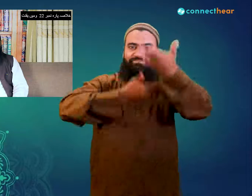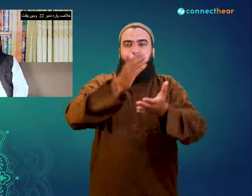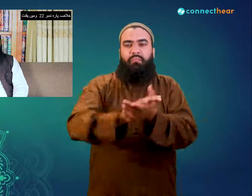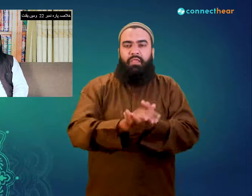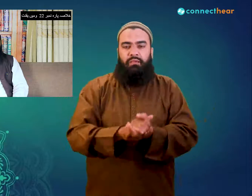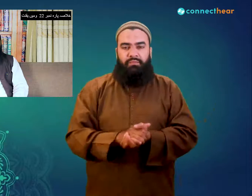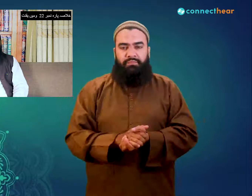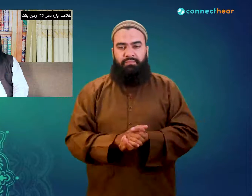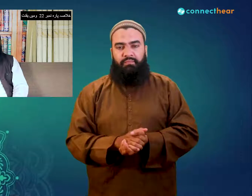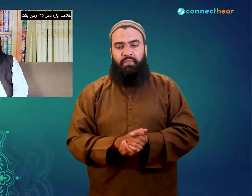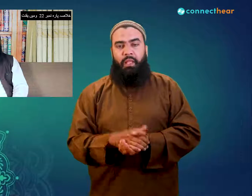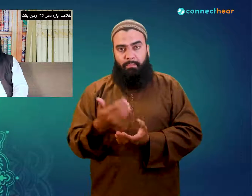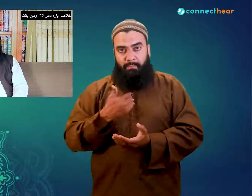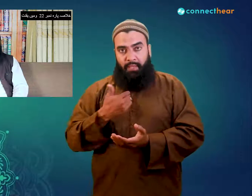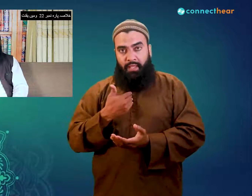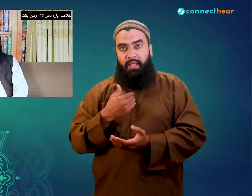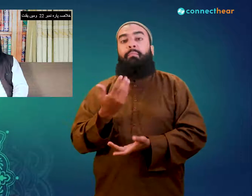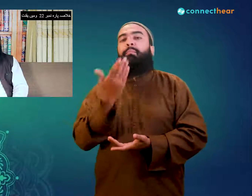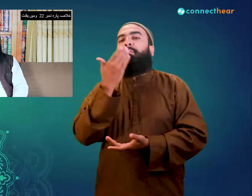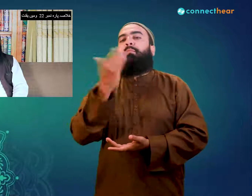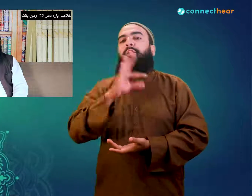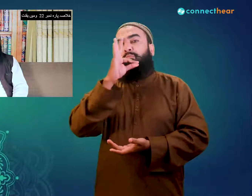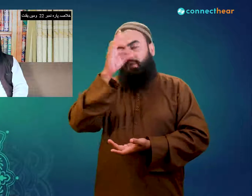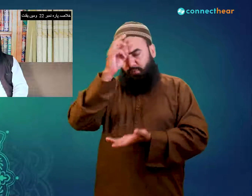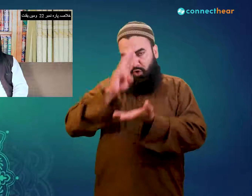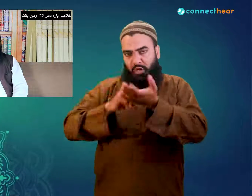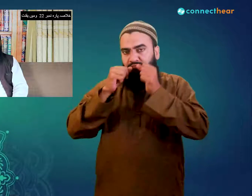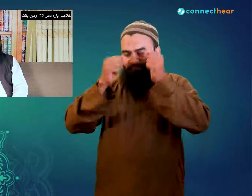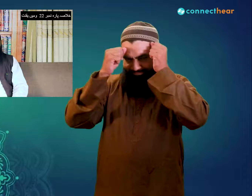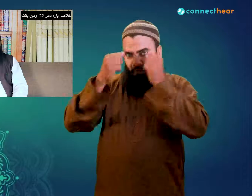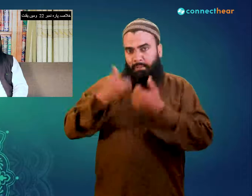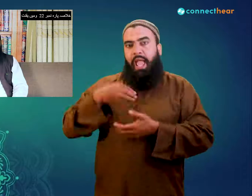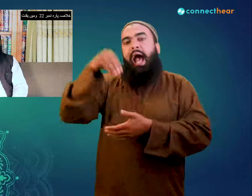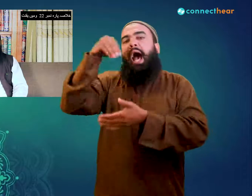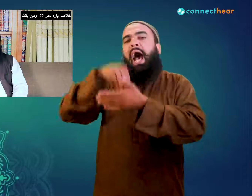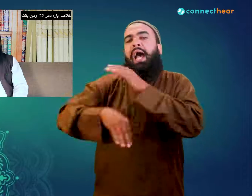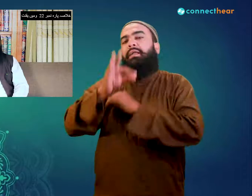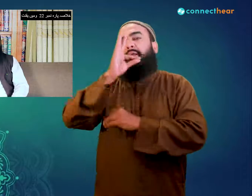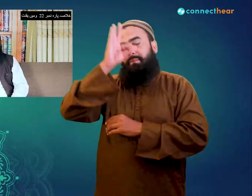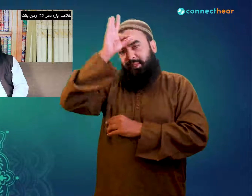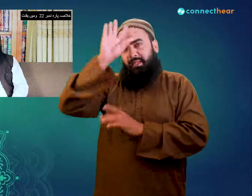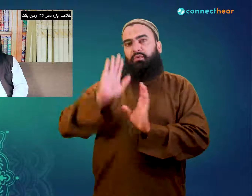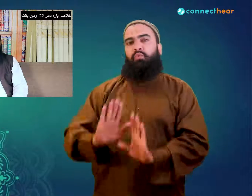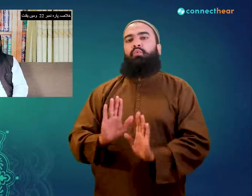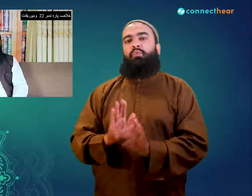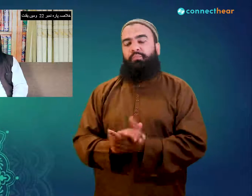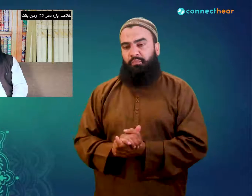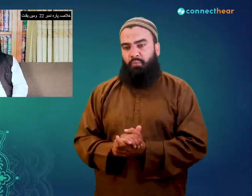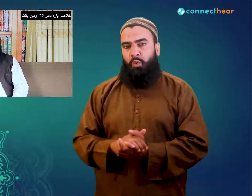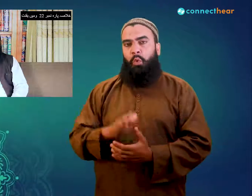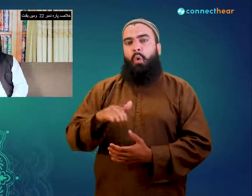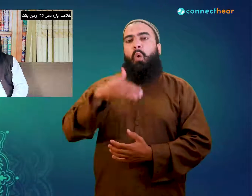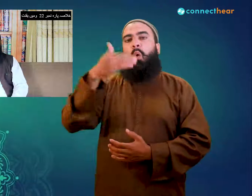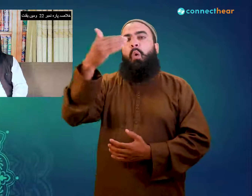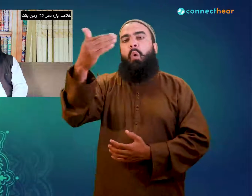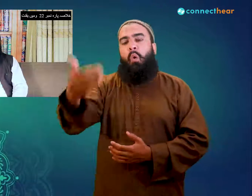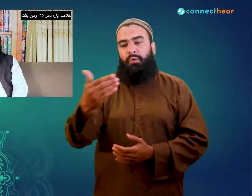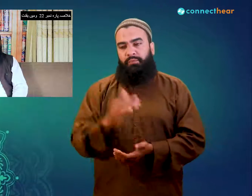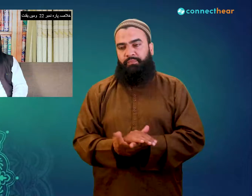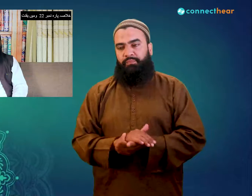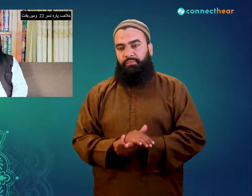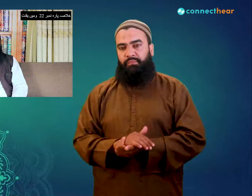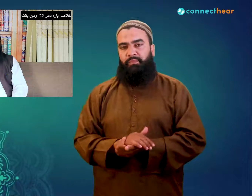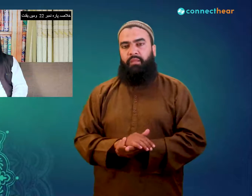نبی بعدی، کہ میں انبیاء علیہ الصلاۃ والسلام کے خاتم پر ہوں، یعنی آخر پر ہوں اور تکمیل پر